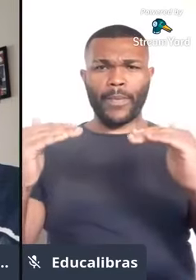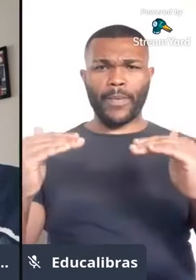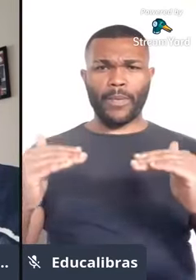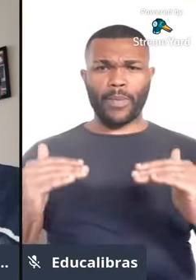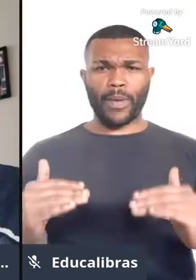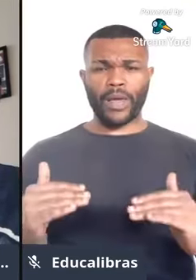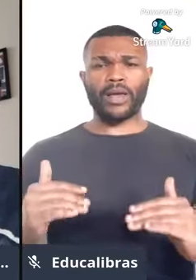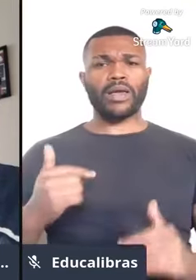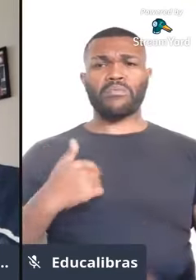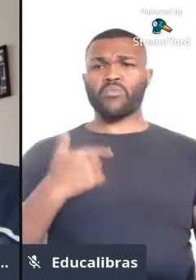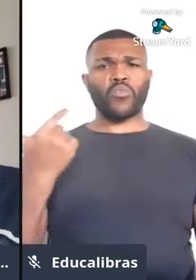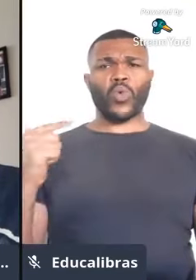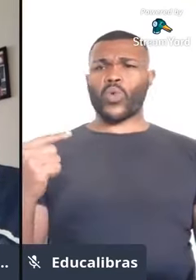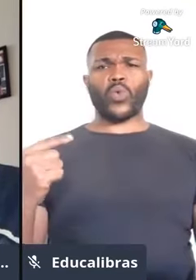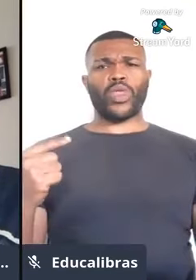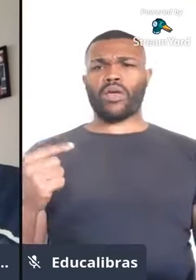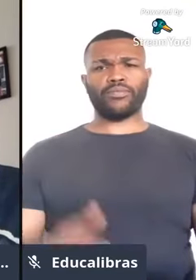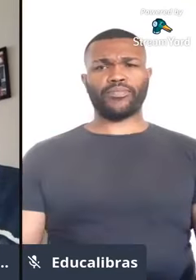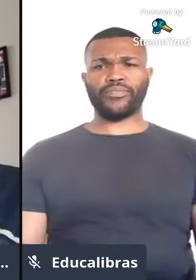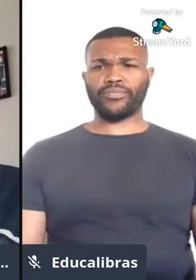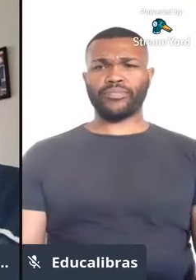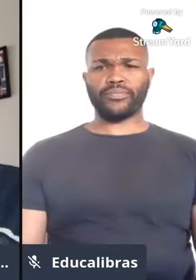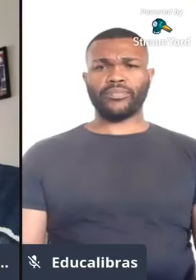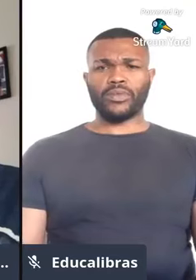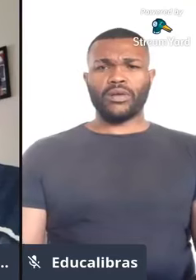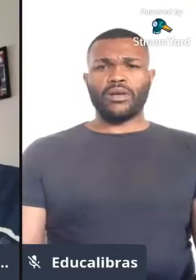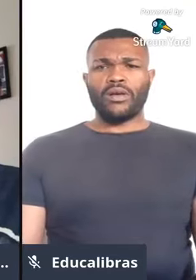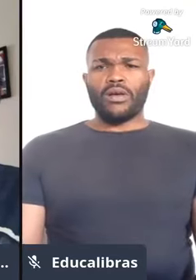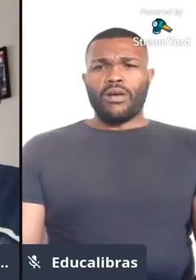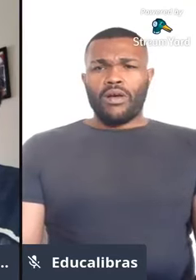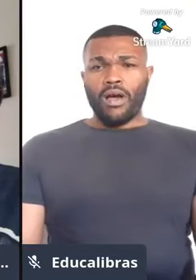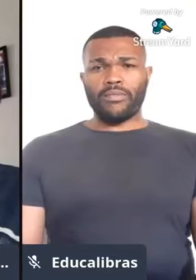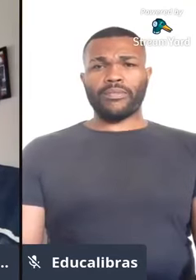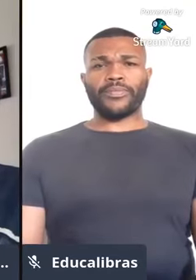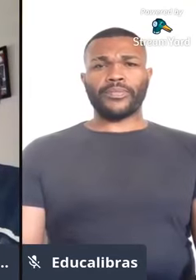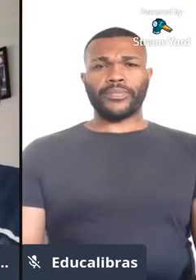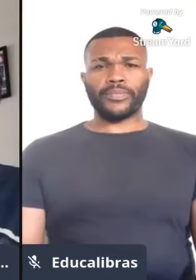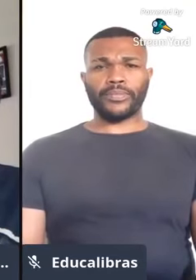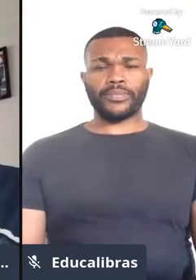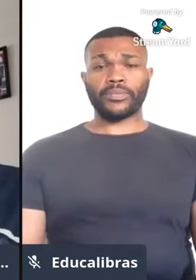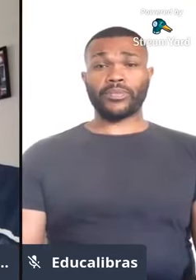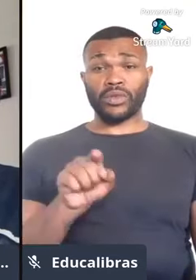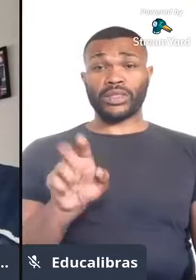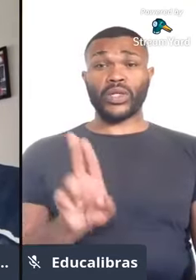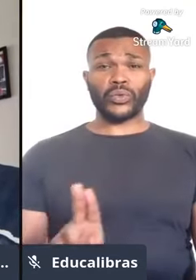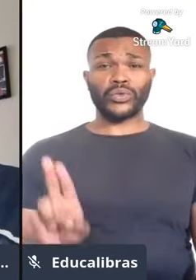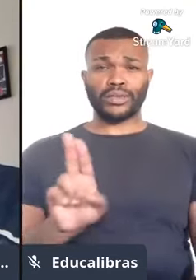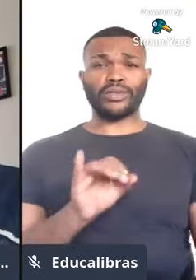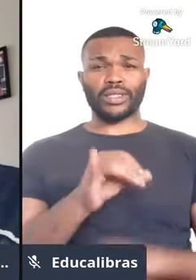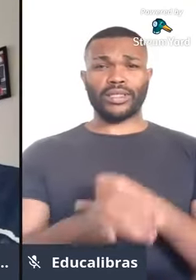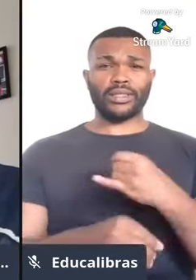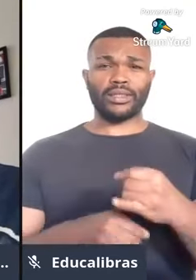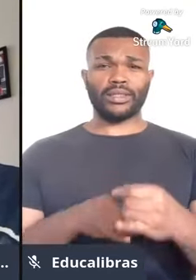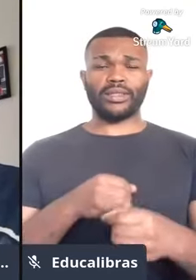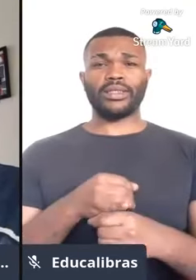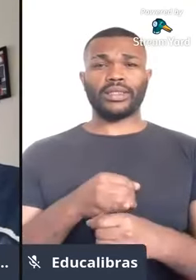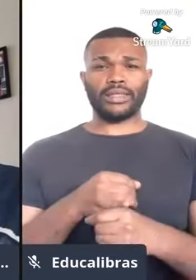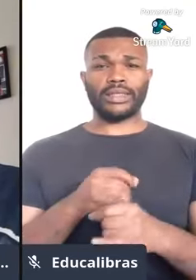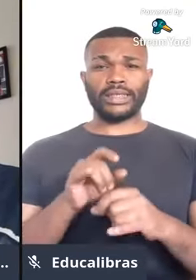mim não aparece, né? Deixa eu ver aqui. Mas você está pelo celular, comments, né? Live Comments, achei aqui.